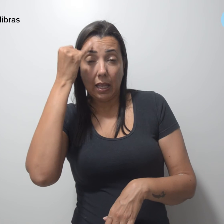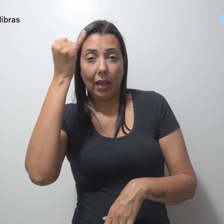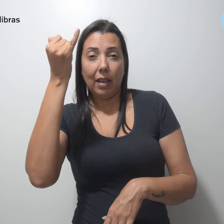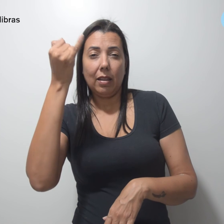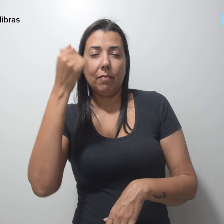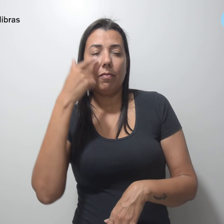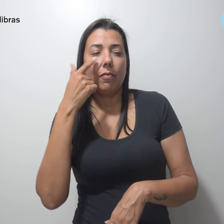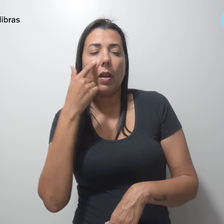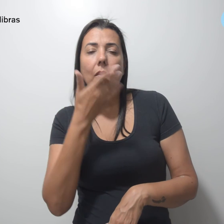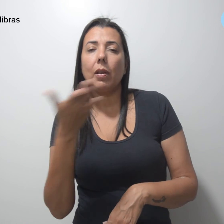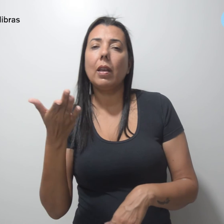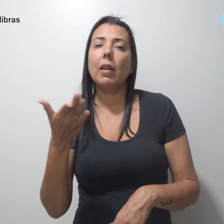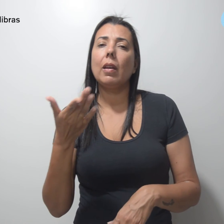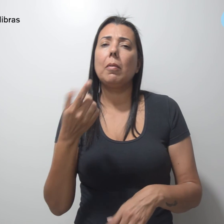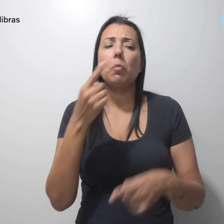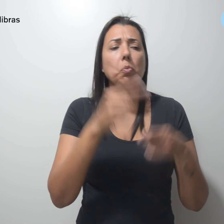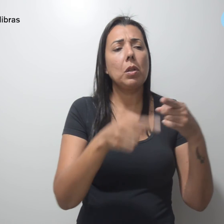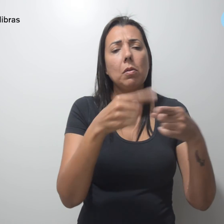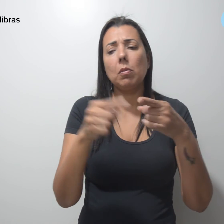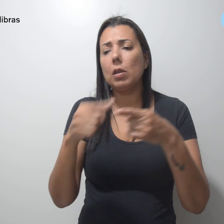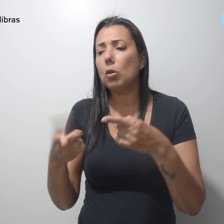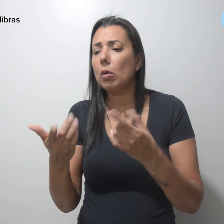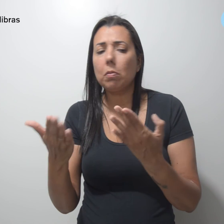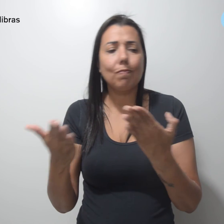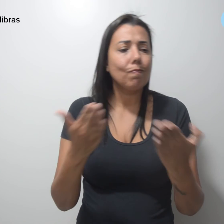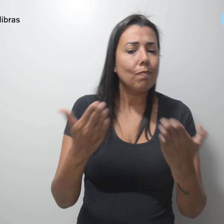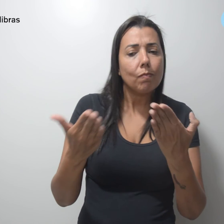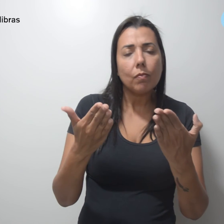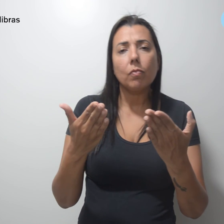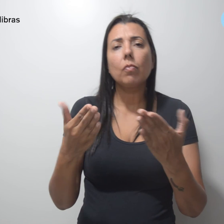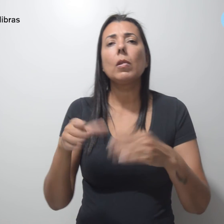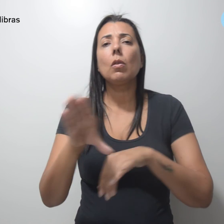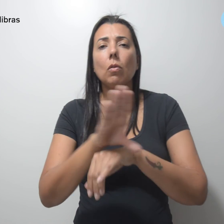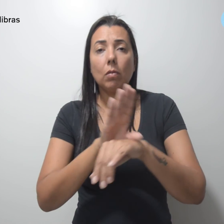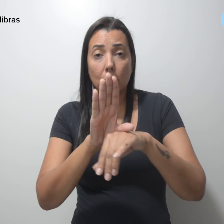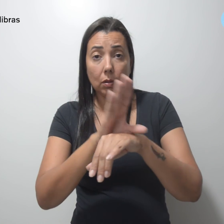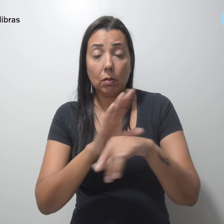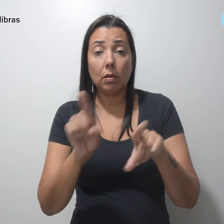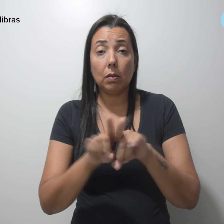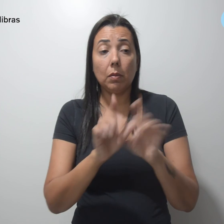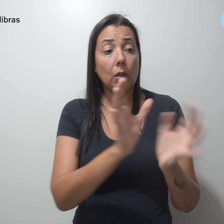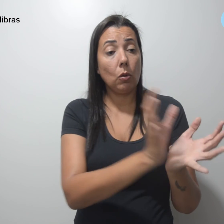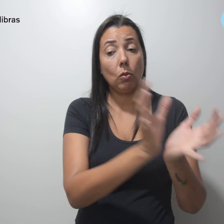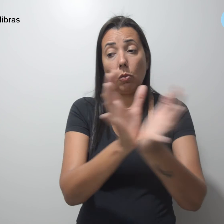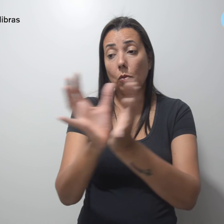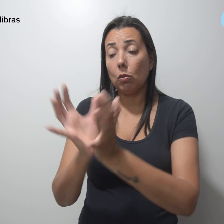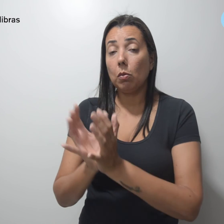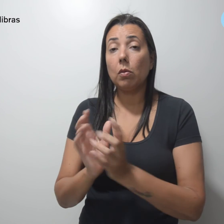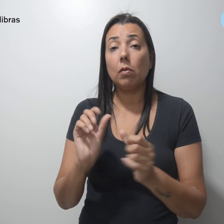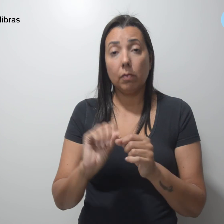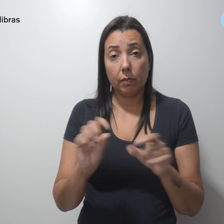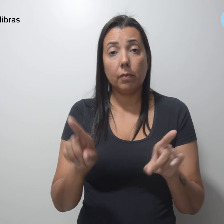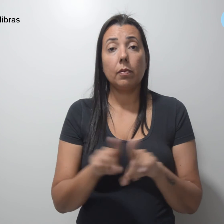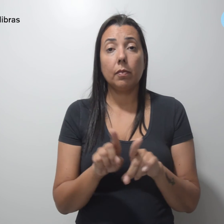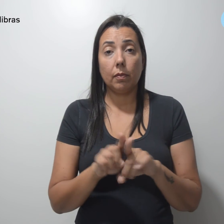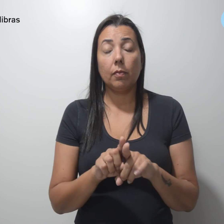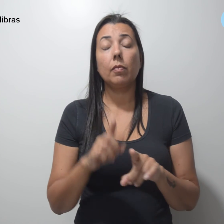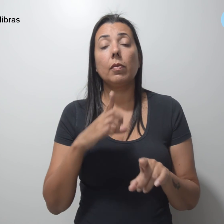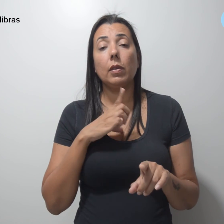a contestar todos os parâmetros constitucionais e os grupos que a praticam ajam de forma